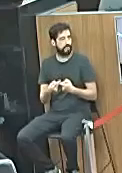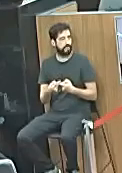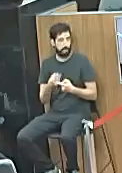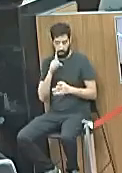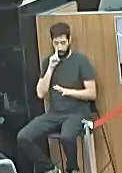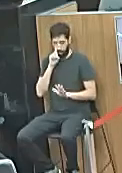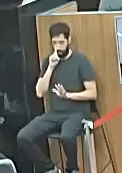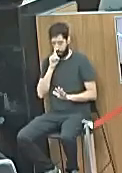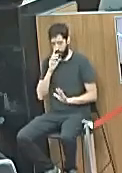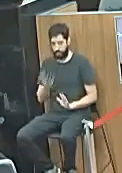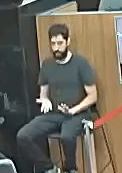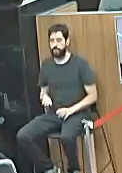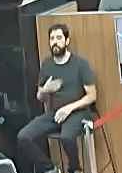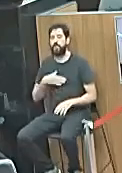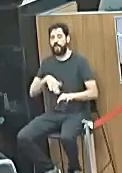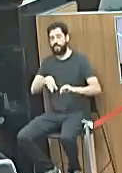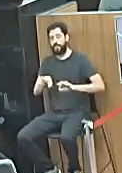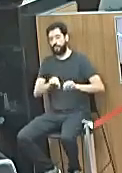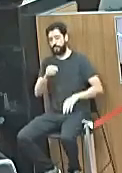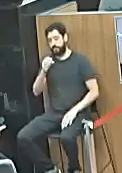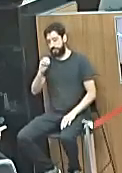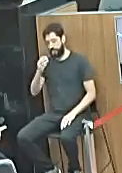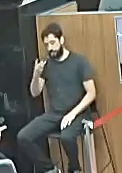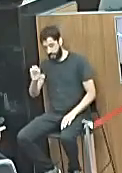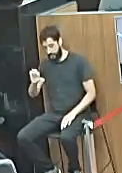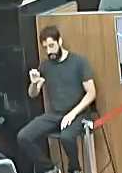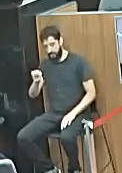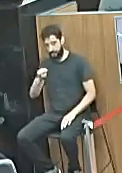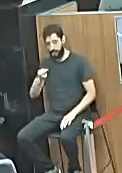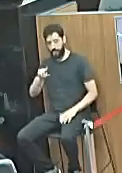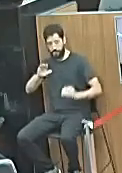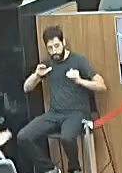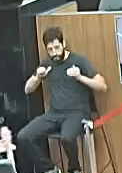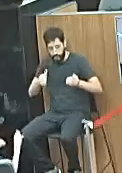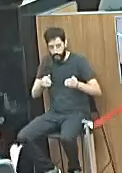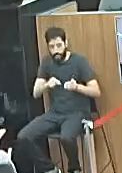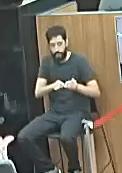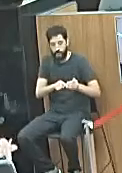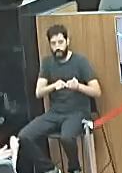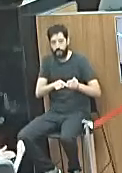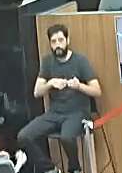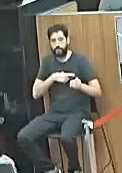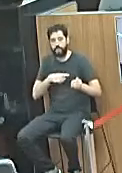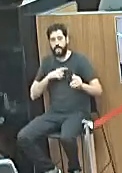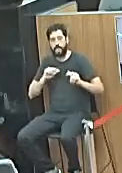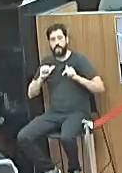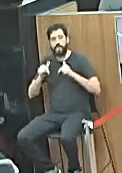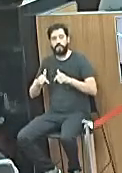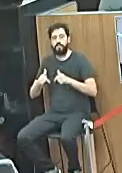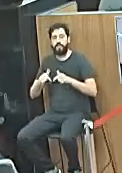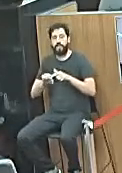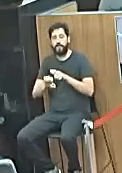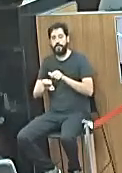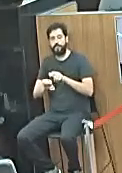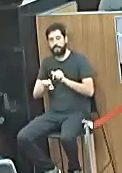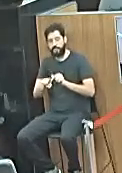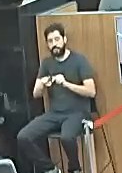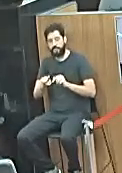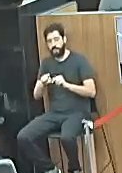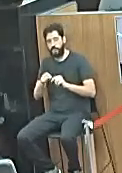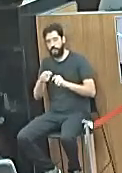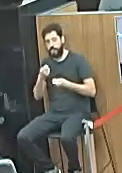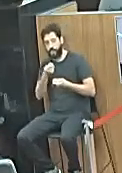e do programa 0 39 focalizando o escopo da ação dos empreendimentos de economia